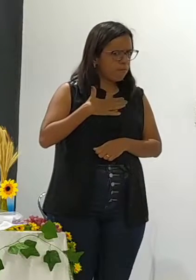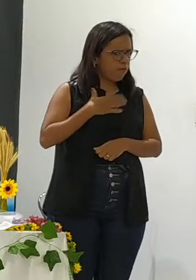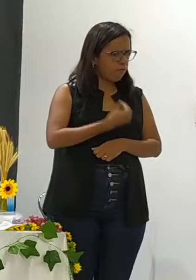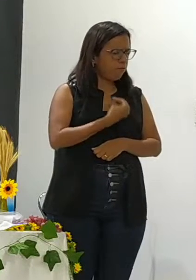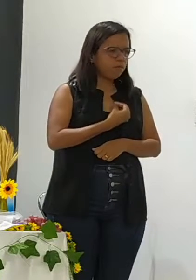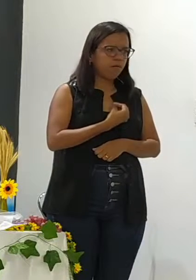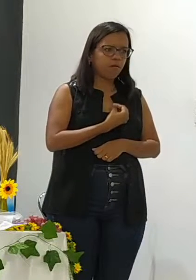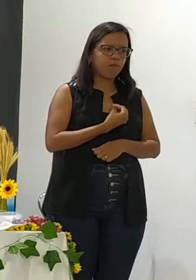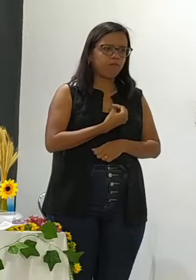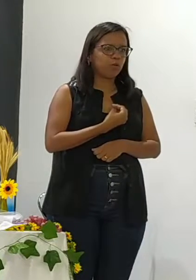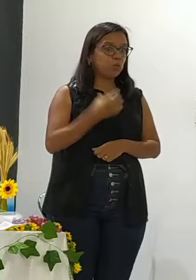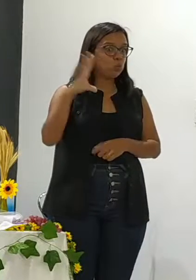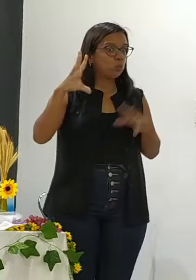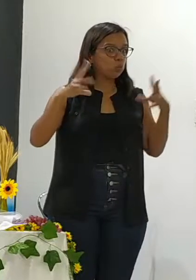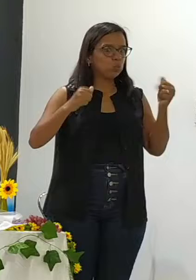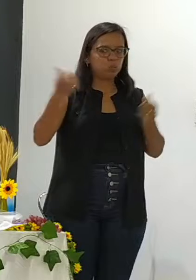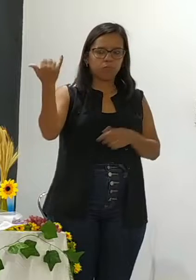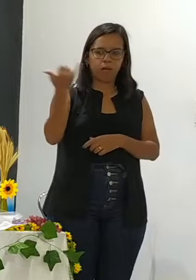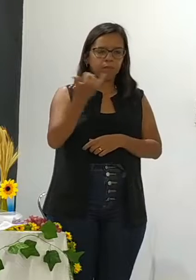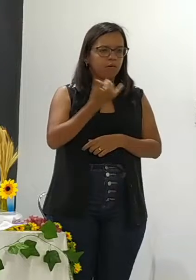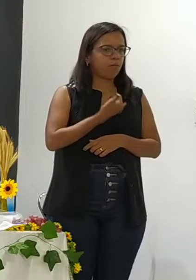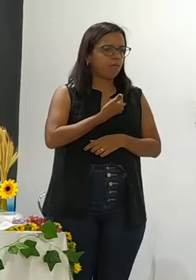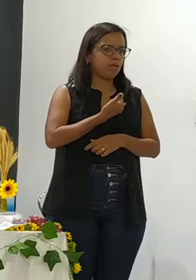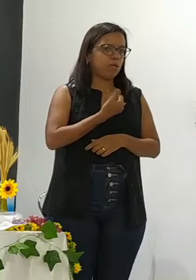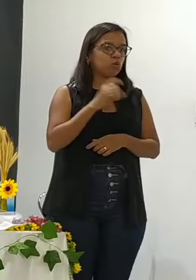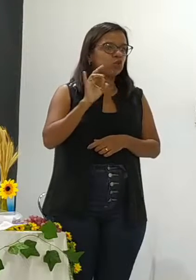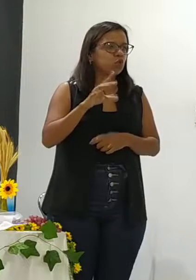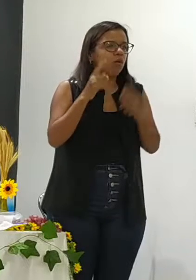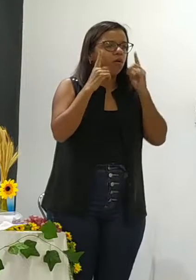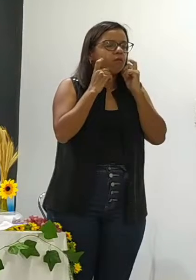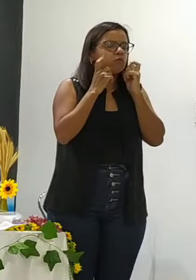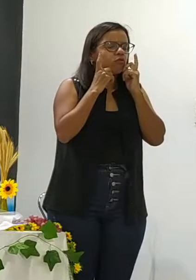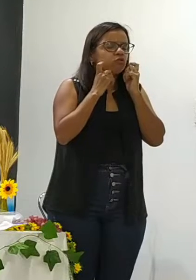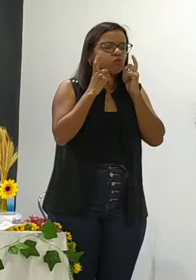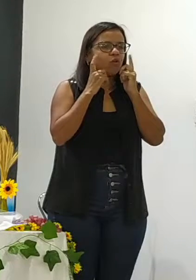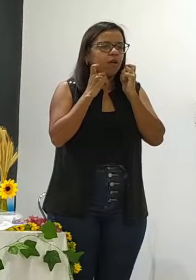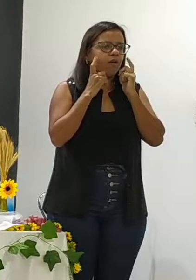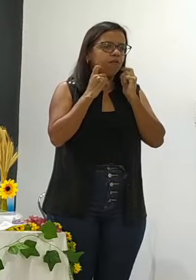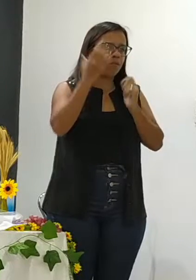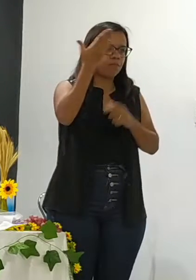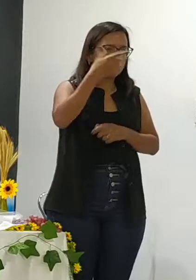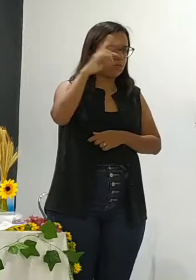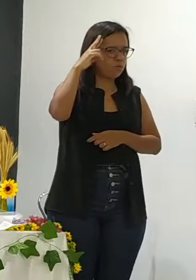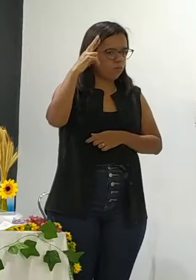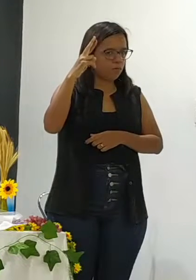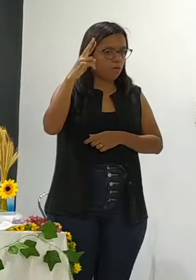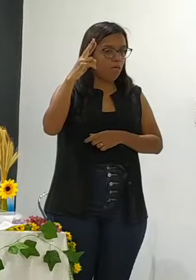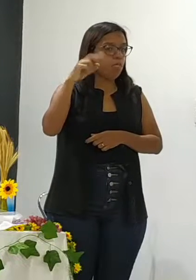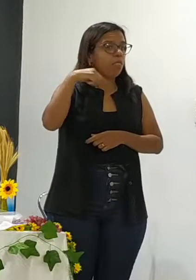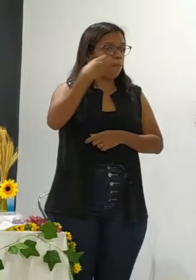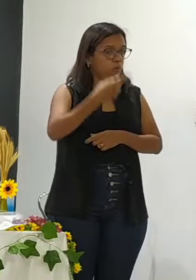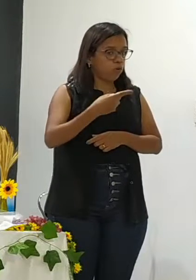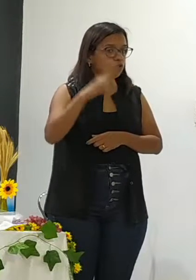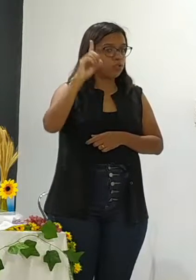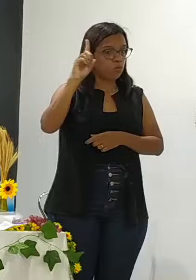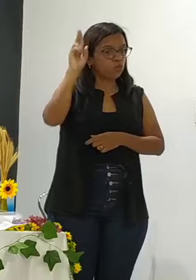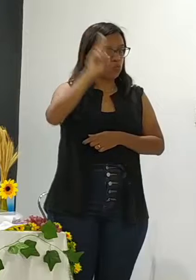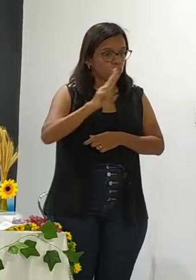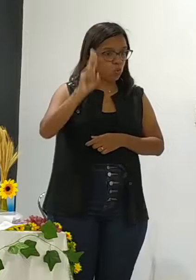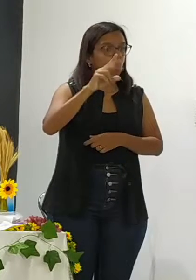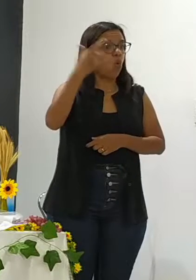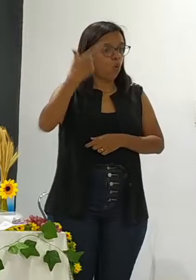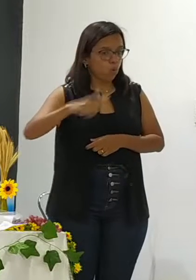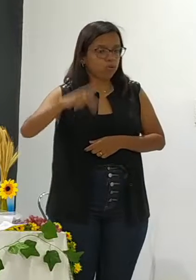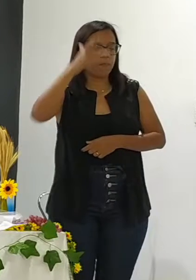irmão! E eu não fazia outra coisa senão chorar na presença do Senhor. Depois Deus usou um vaso e falou comigo: continua aqui na